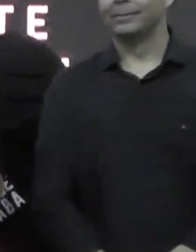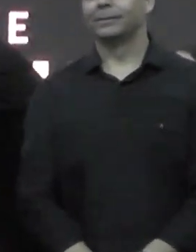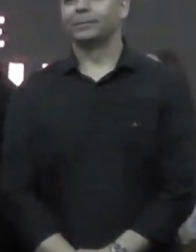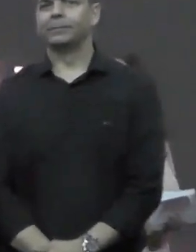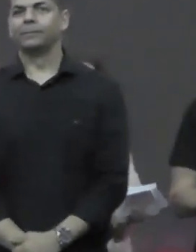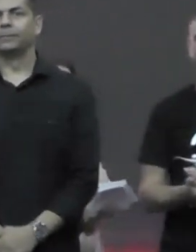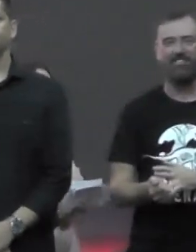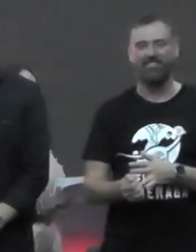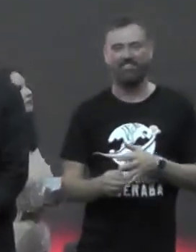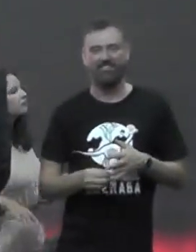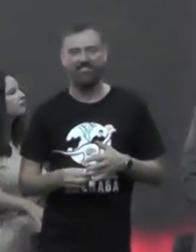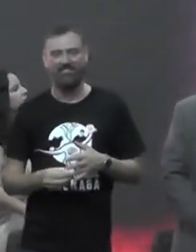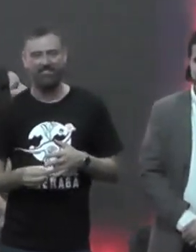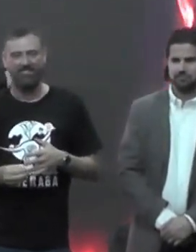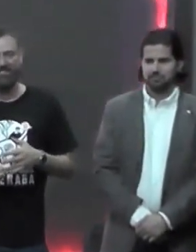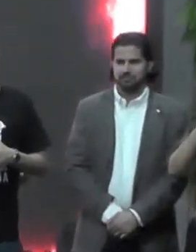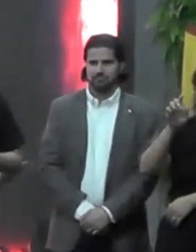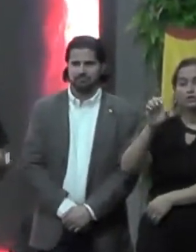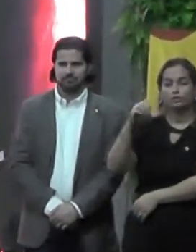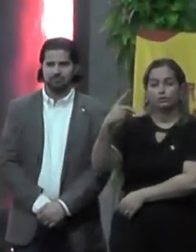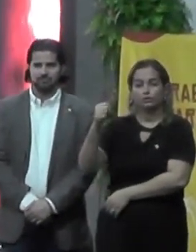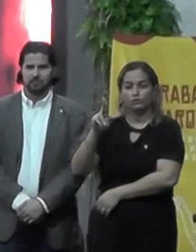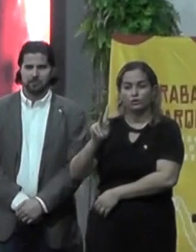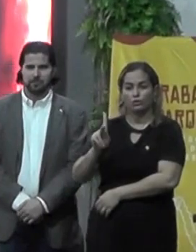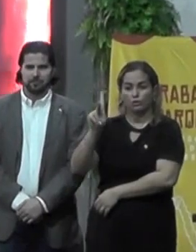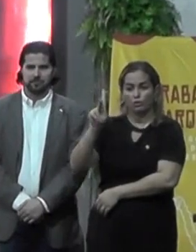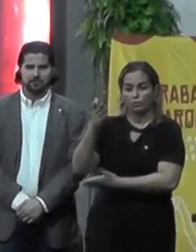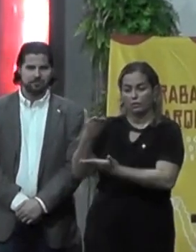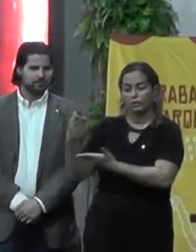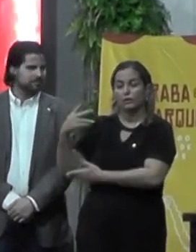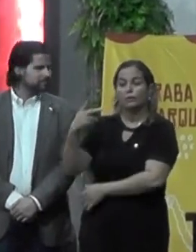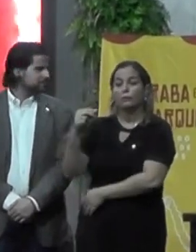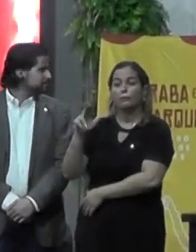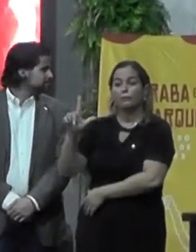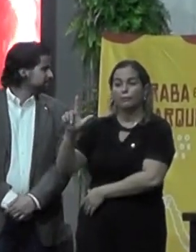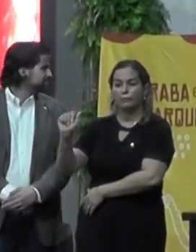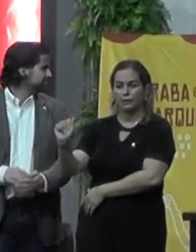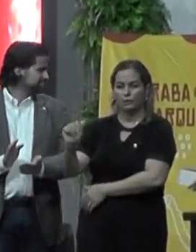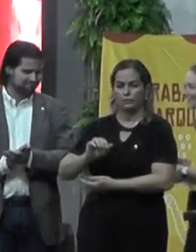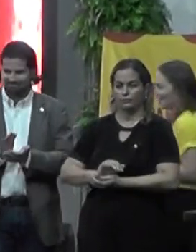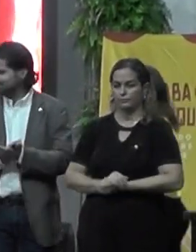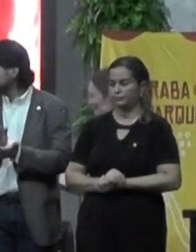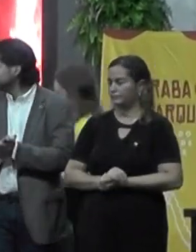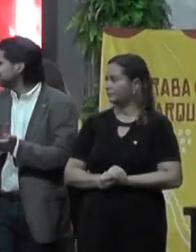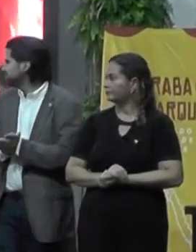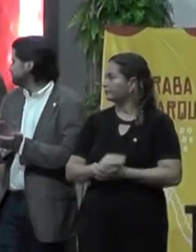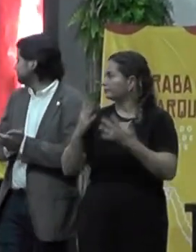Presidente da Associação Geoparque Uberaba, senhora Paula Cucinato.